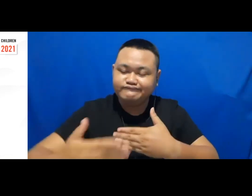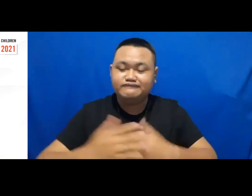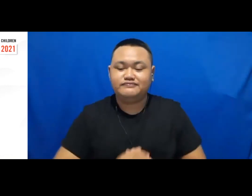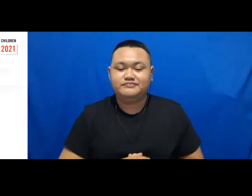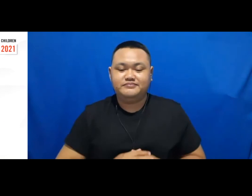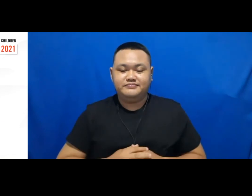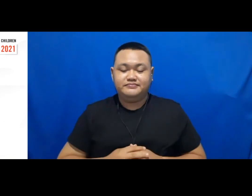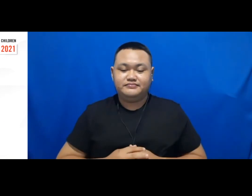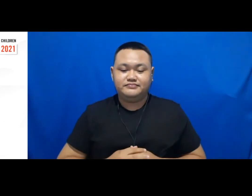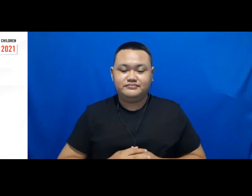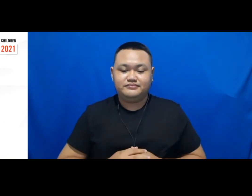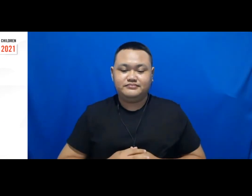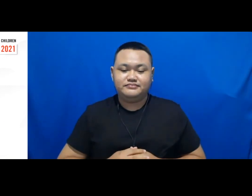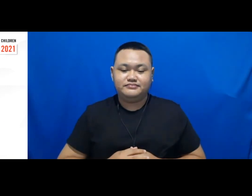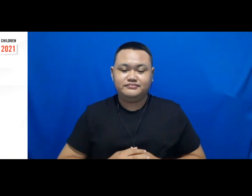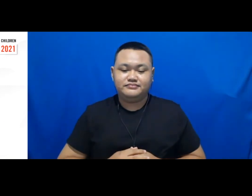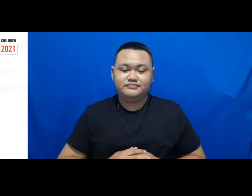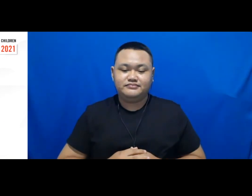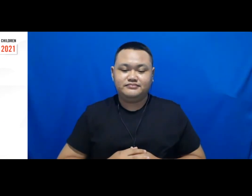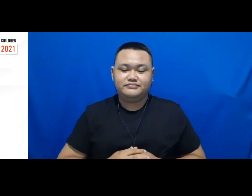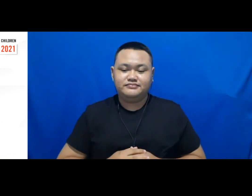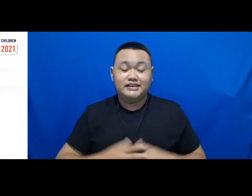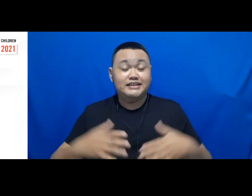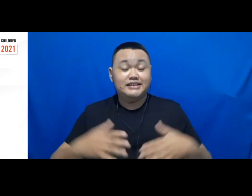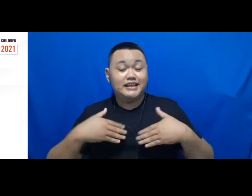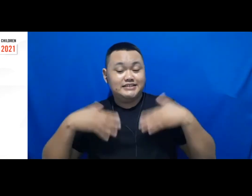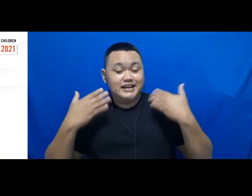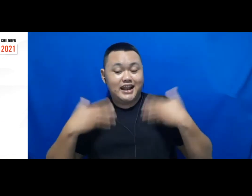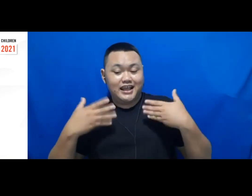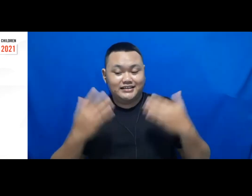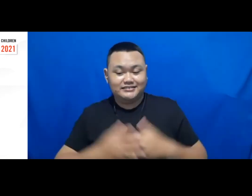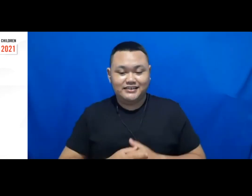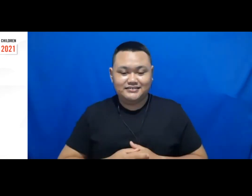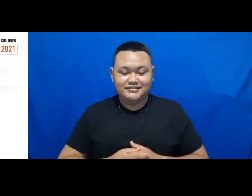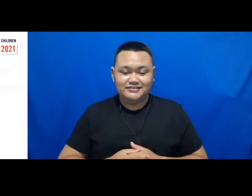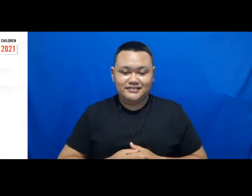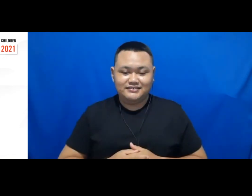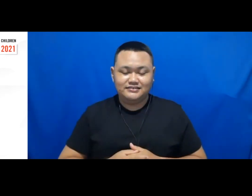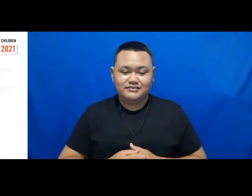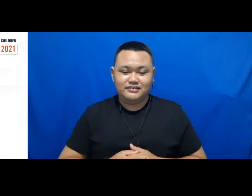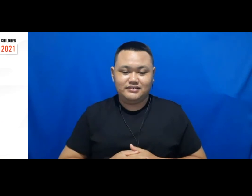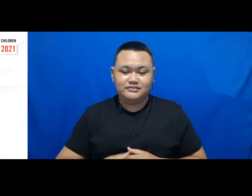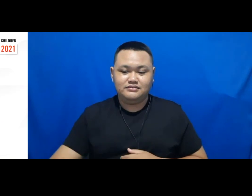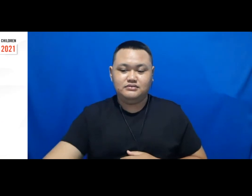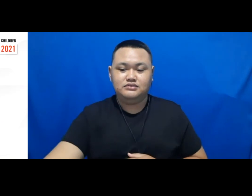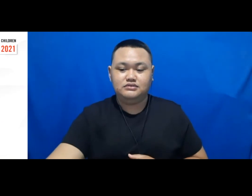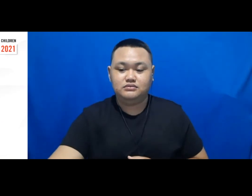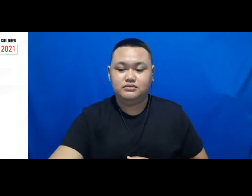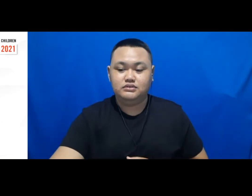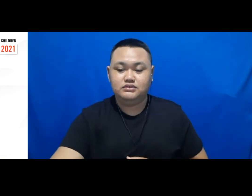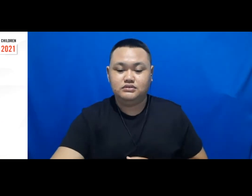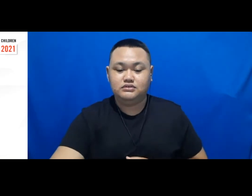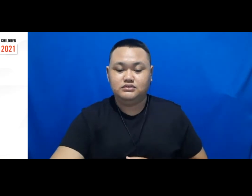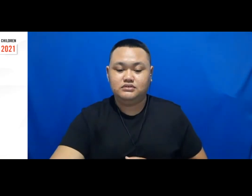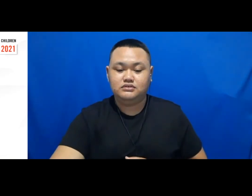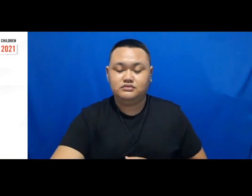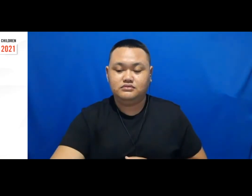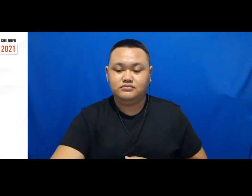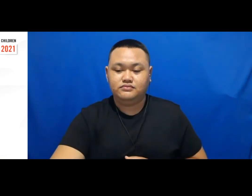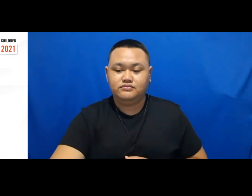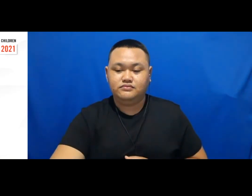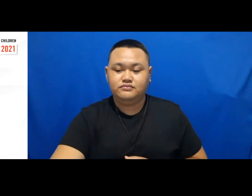mendukung pelaksanaan pendidikan yang responsif gender? Manfaat dukungan langsung bagi guru untuk melaksanakan